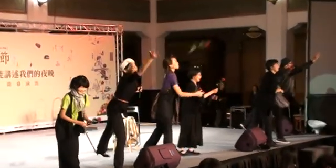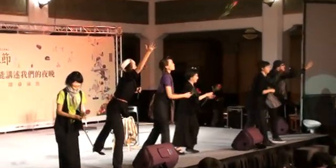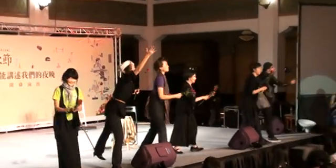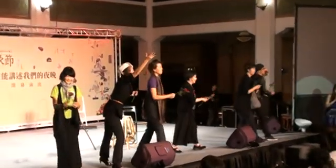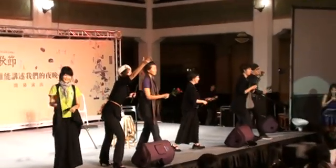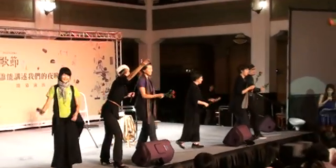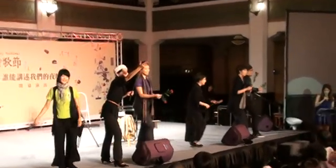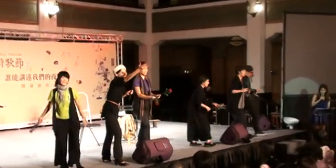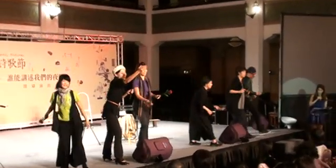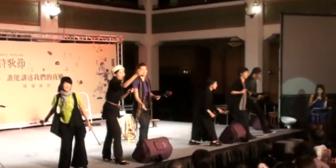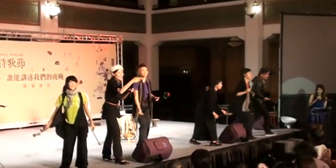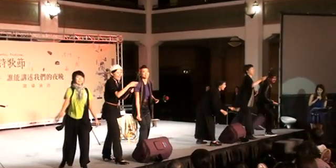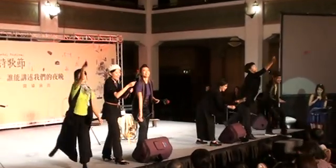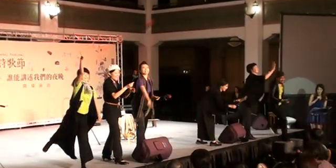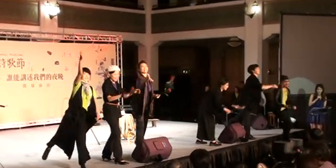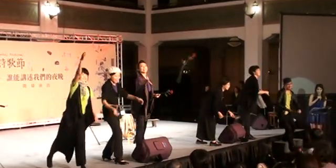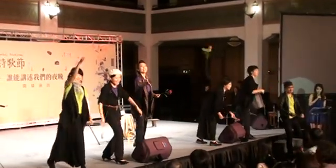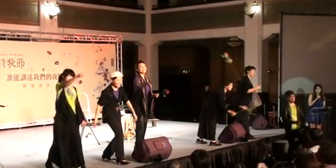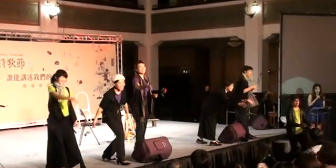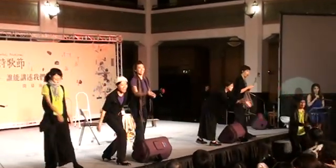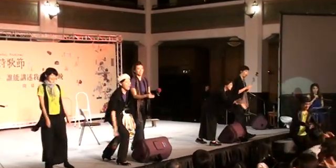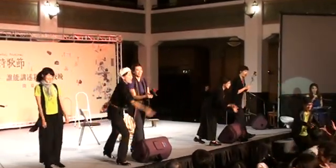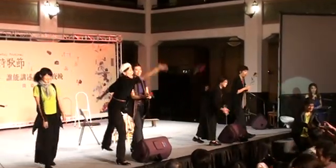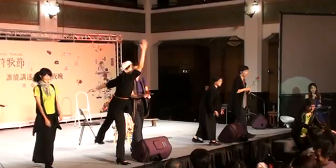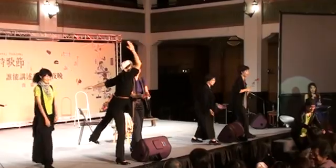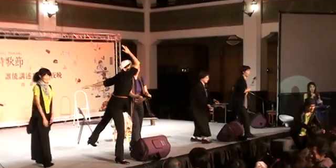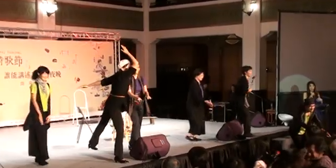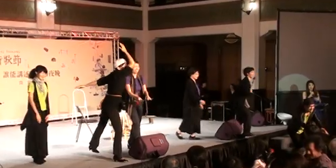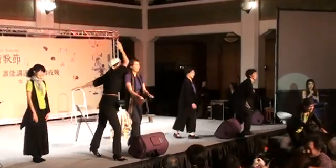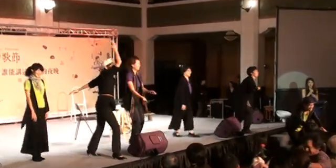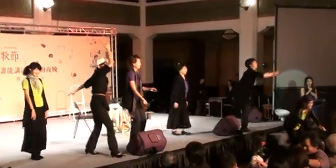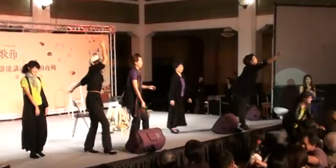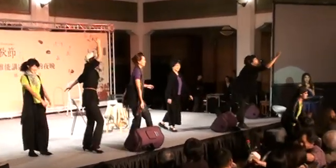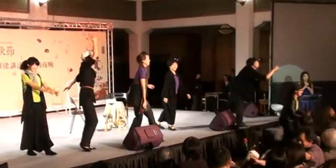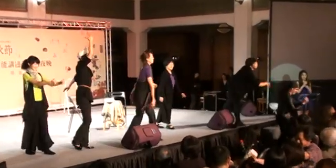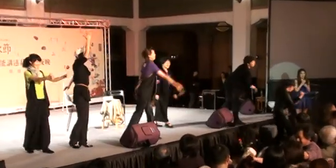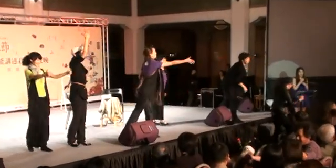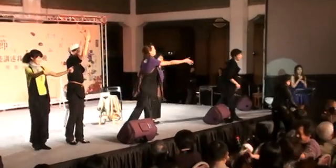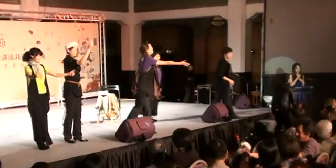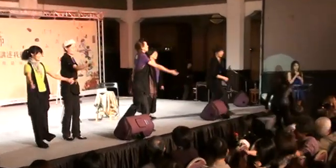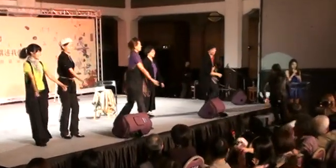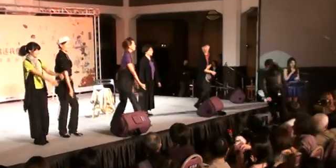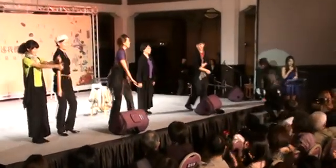Since I hear of the death and loss of her, thank you. A rose